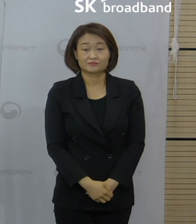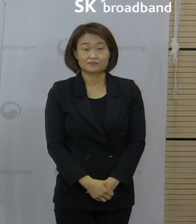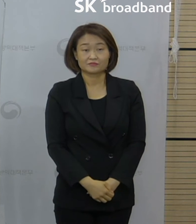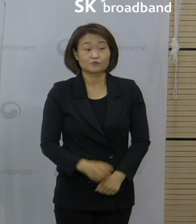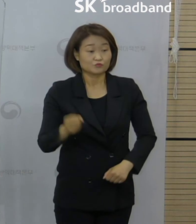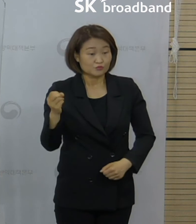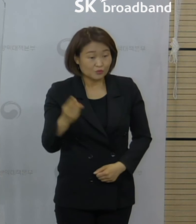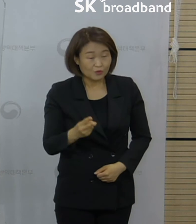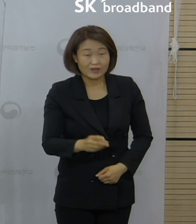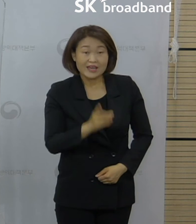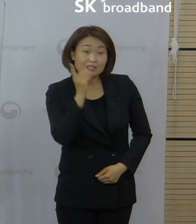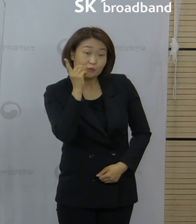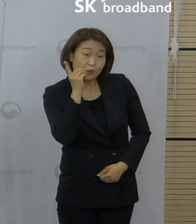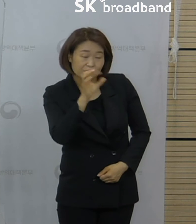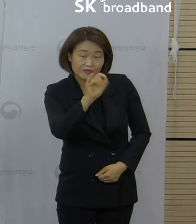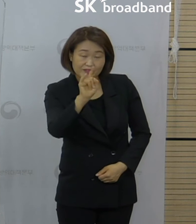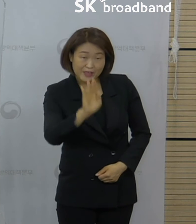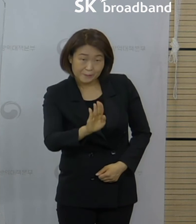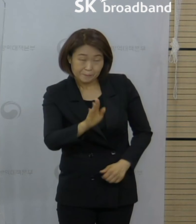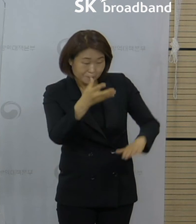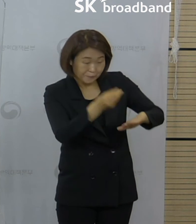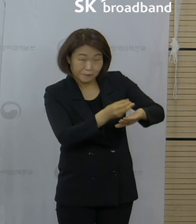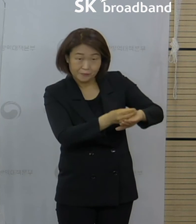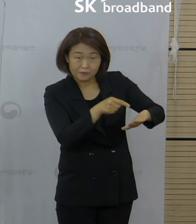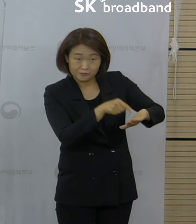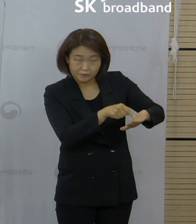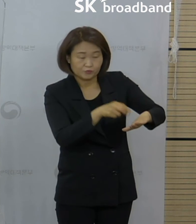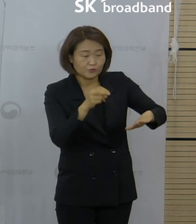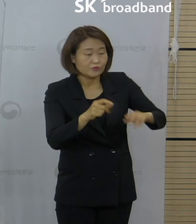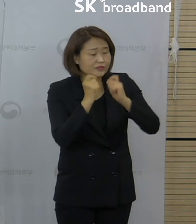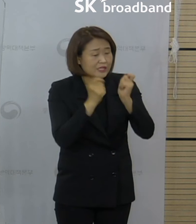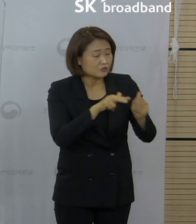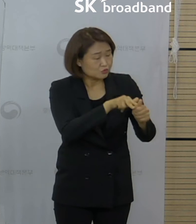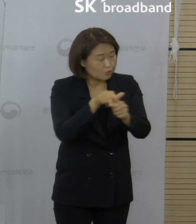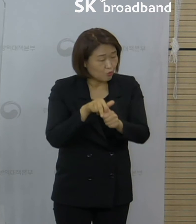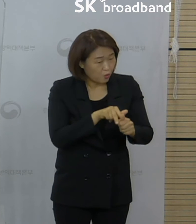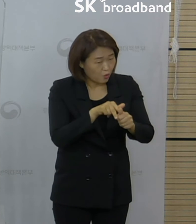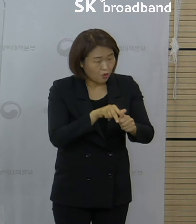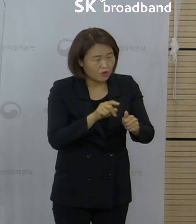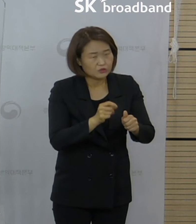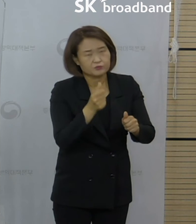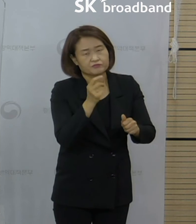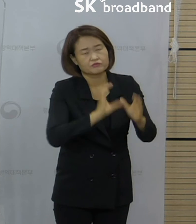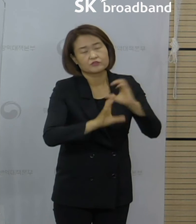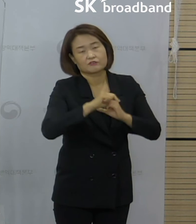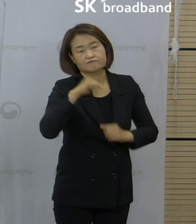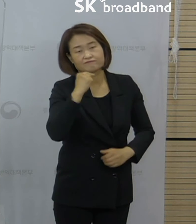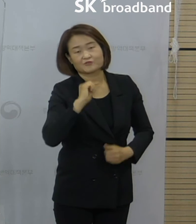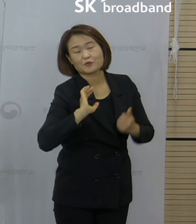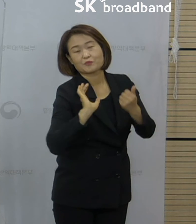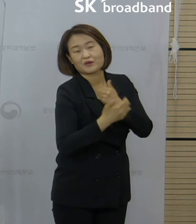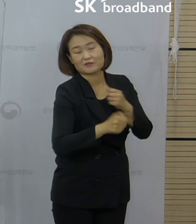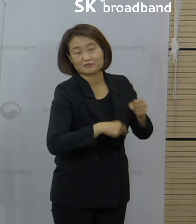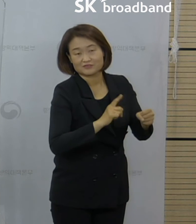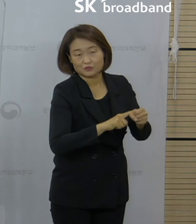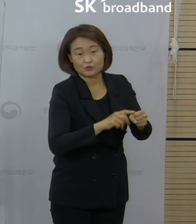개통하려는 앱에 대한 기능에 대한 상황, 그리고 개인정보를 좀 더 보안을 철저하게 한다든지 아니면 주민번호 같은